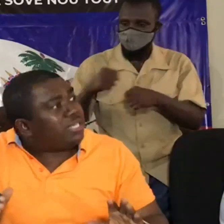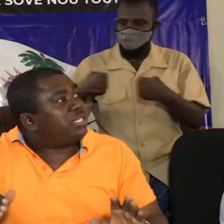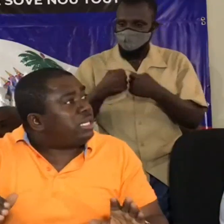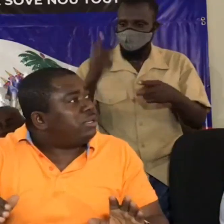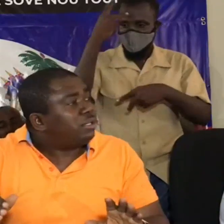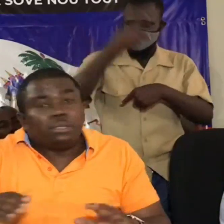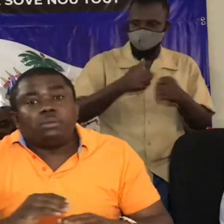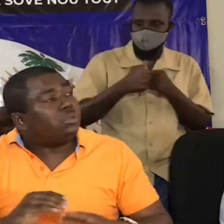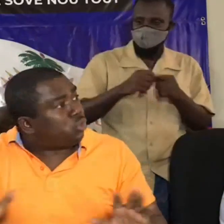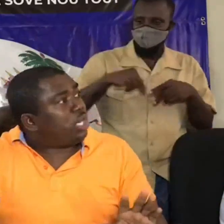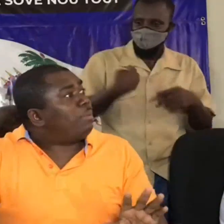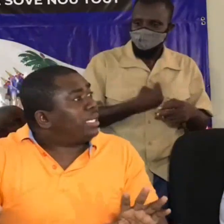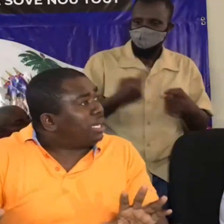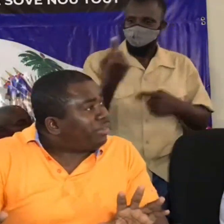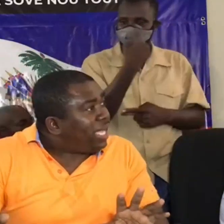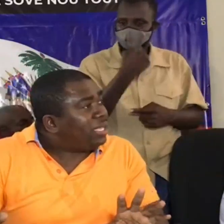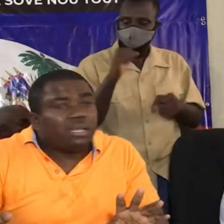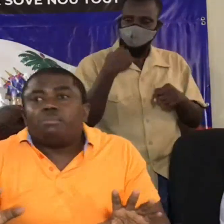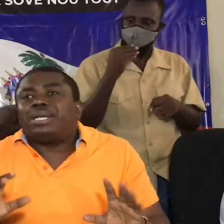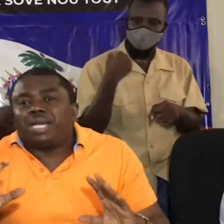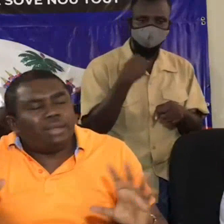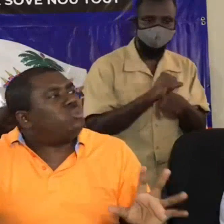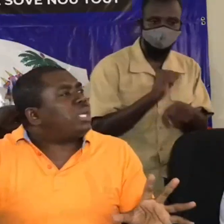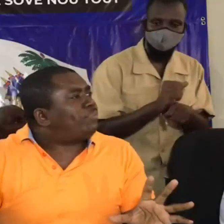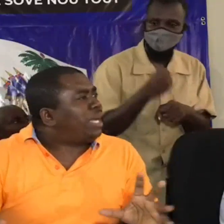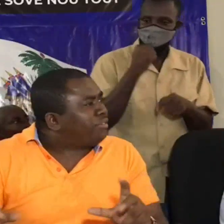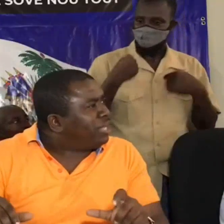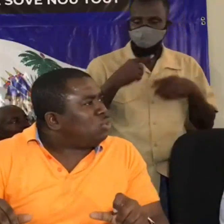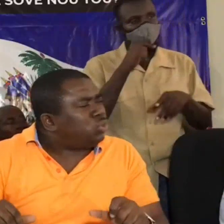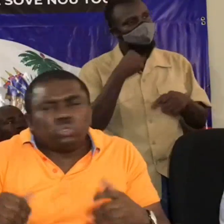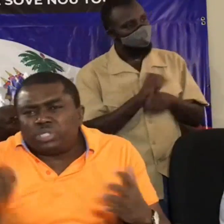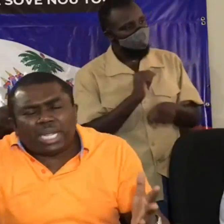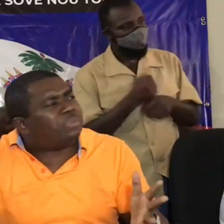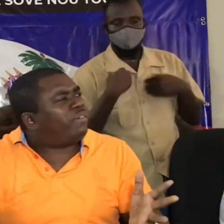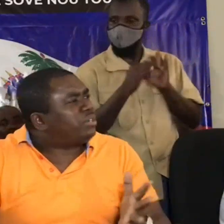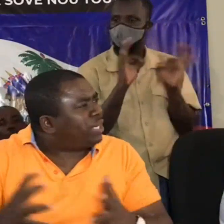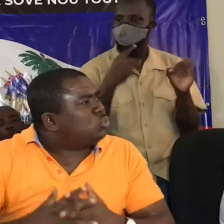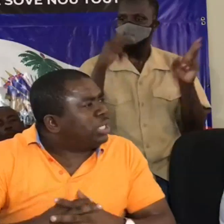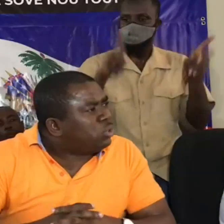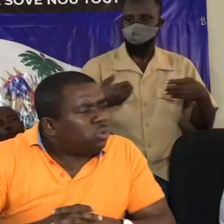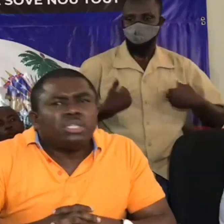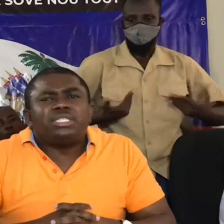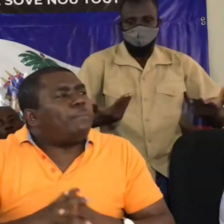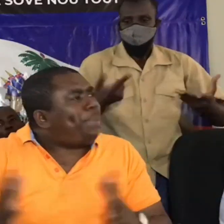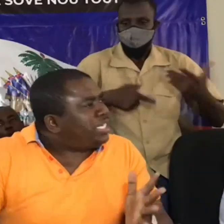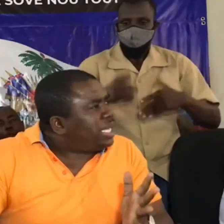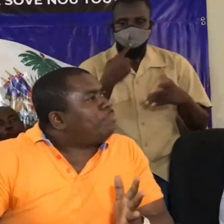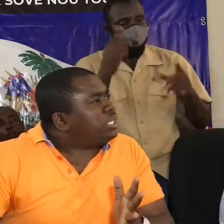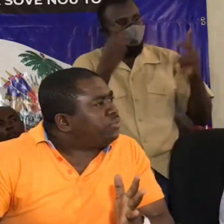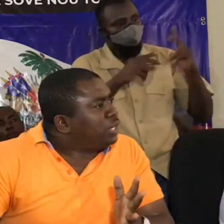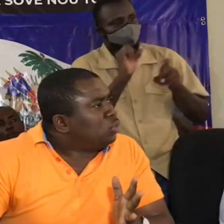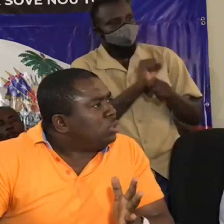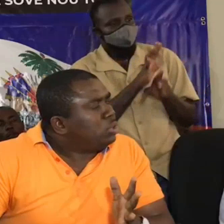en Haïti, non seulement pas de travail, mais grand monde qui travaille, surtout ceux qui travaillent dans la factory, c'est pété